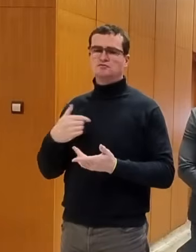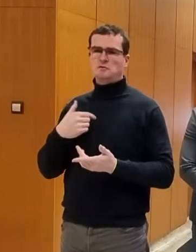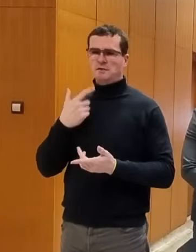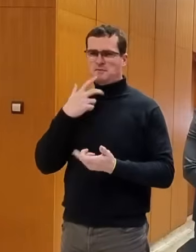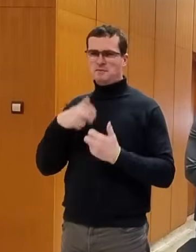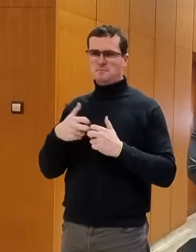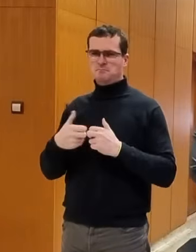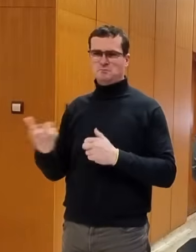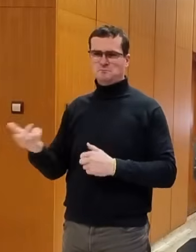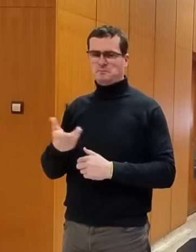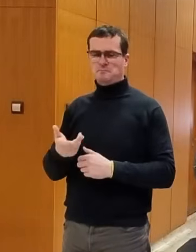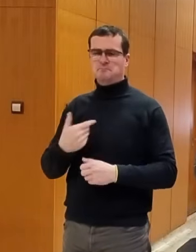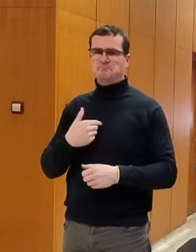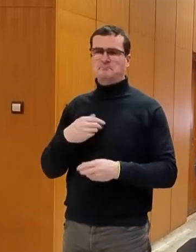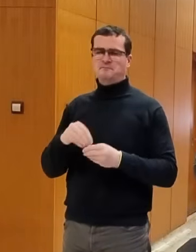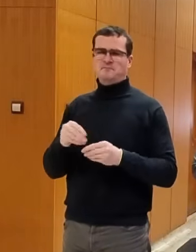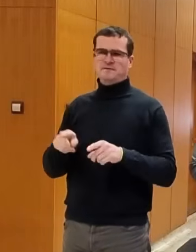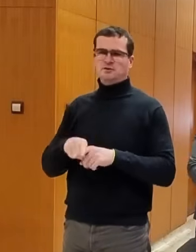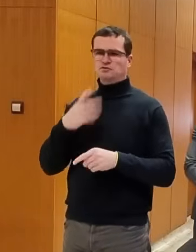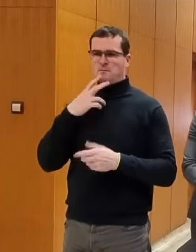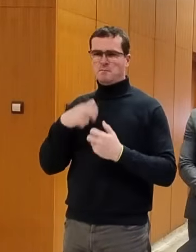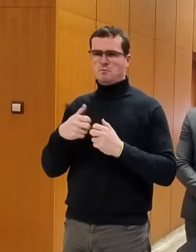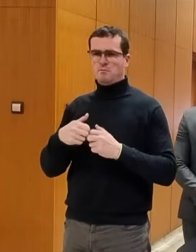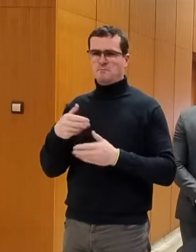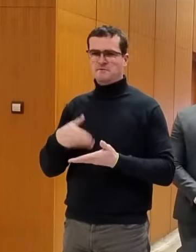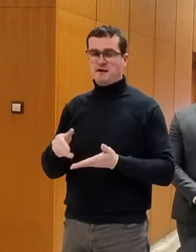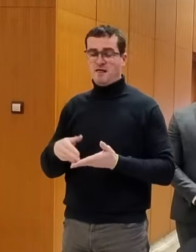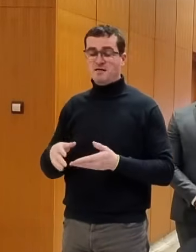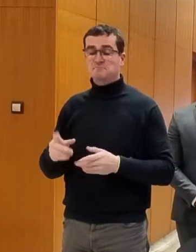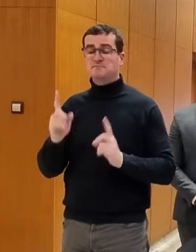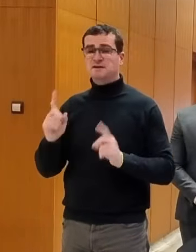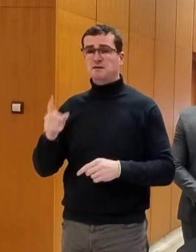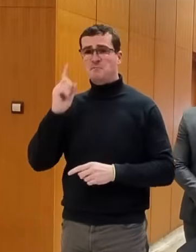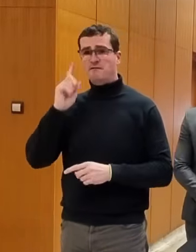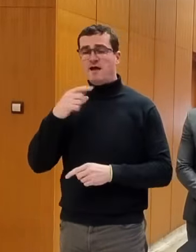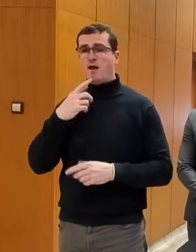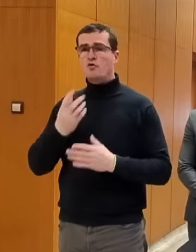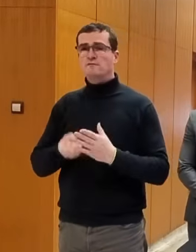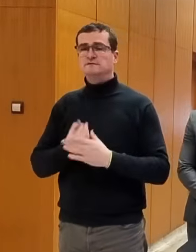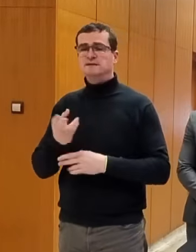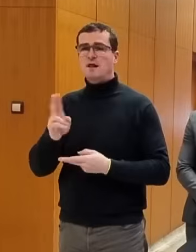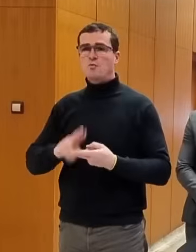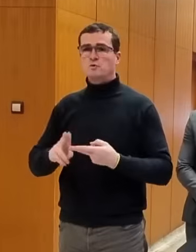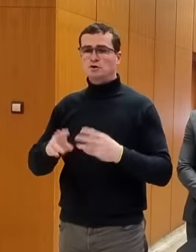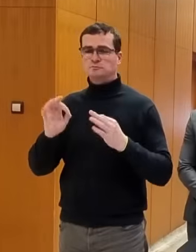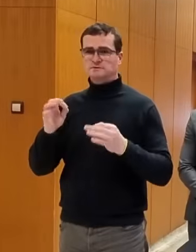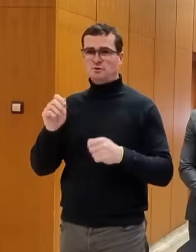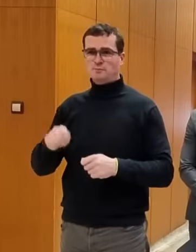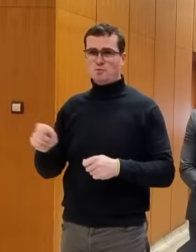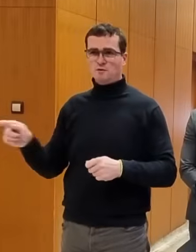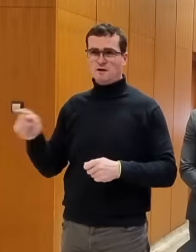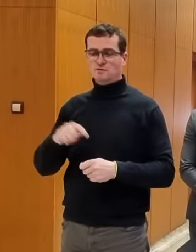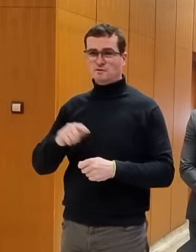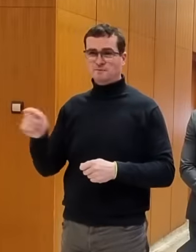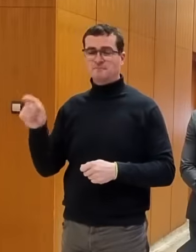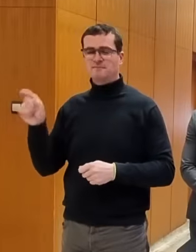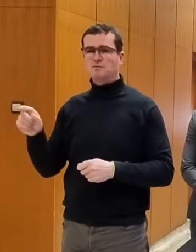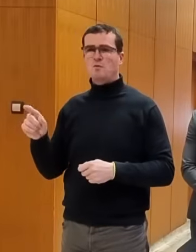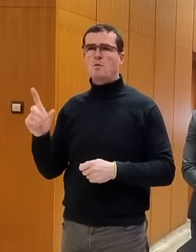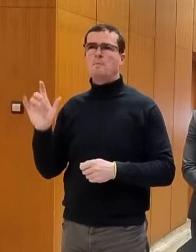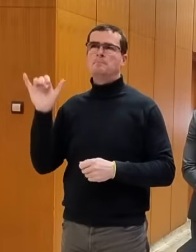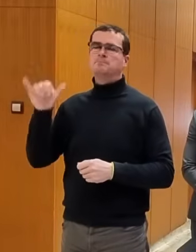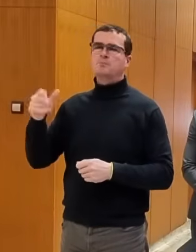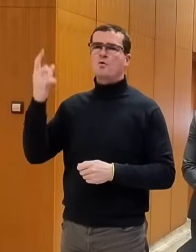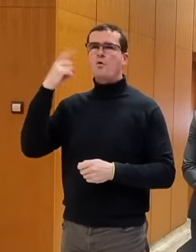s tým žiaden problém, čiže nebudú mať problém ani ďalej. Treba si uvedomiť, ako vznikal úrad špeciálnej prokuratúry. Tam neprišli